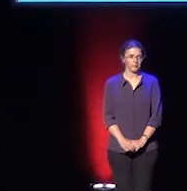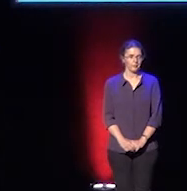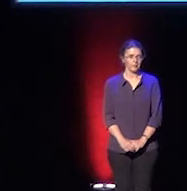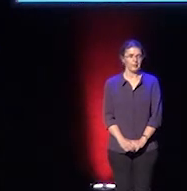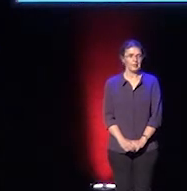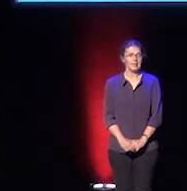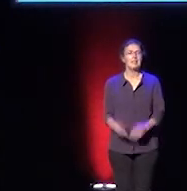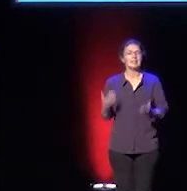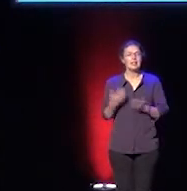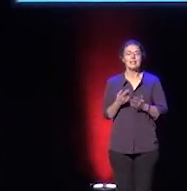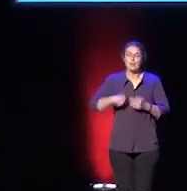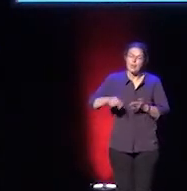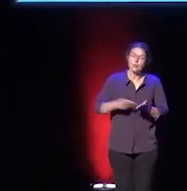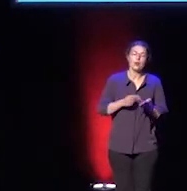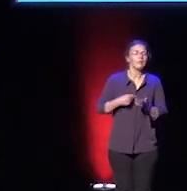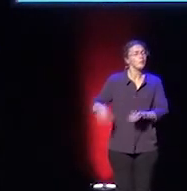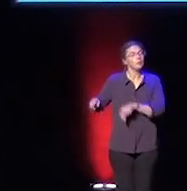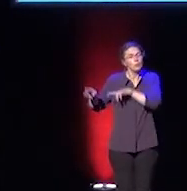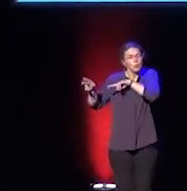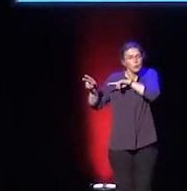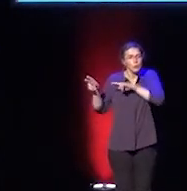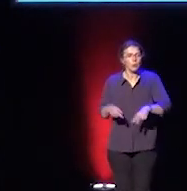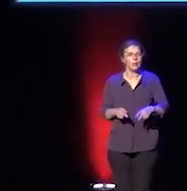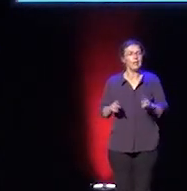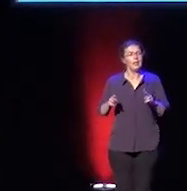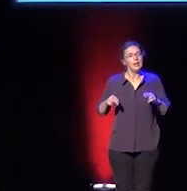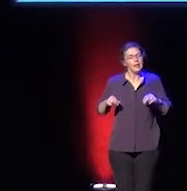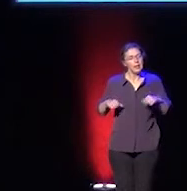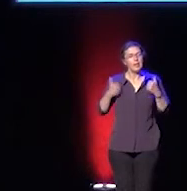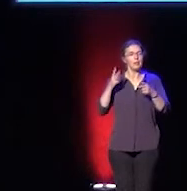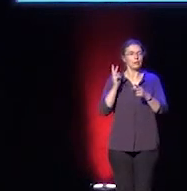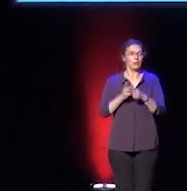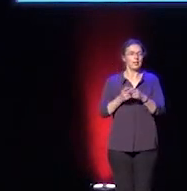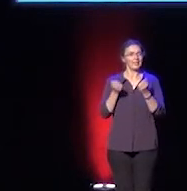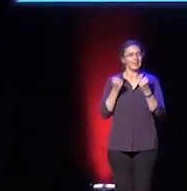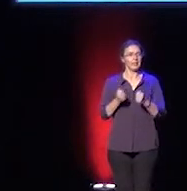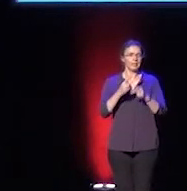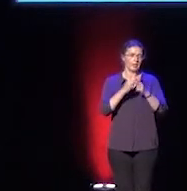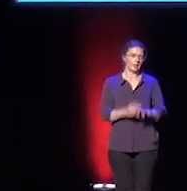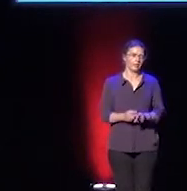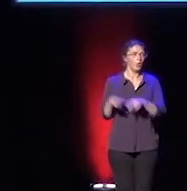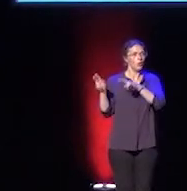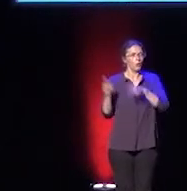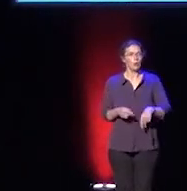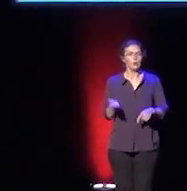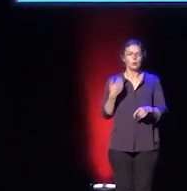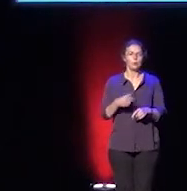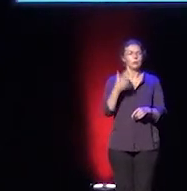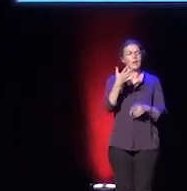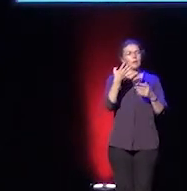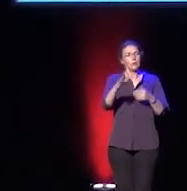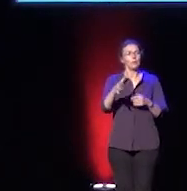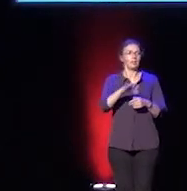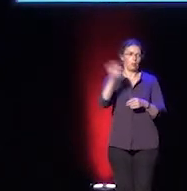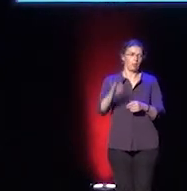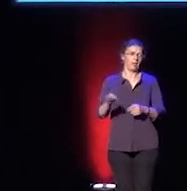Deswegen unsere Forderung: Rückkehr zur lebensstandardsichernden Rente, Rückkehr zu 53%, dass das